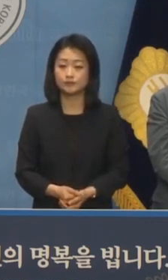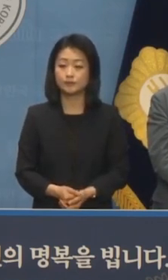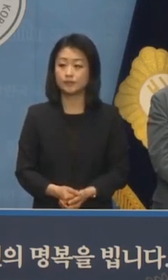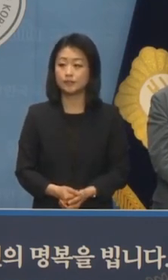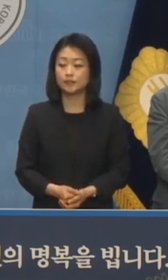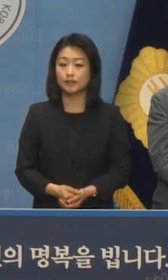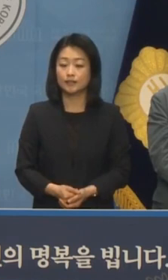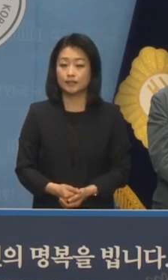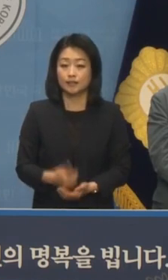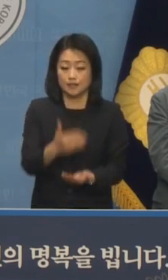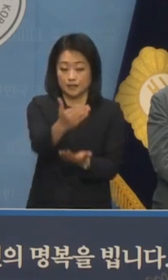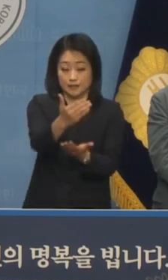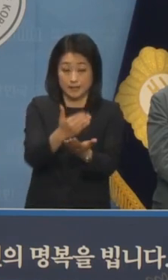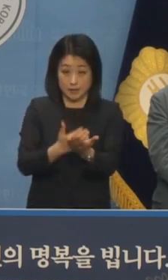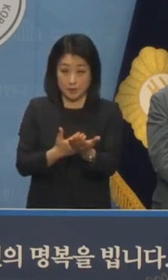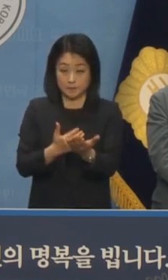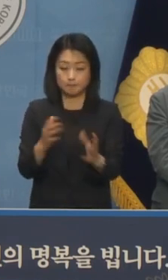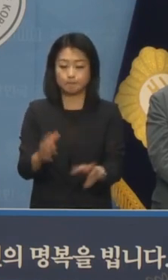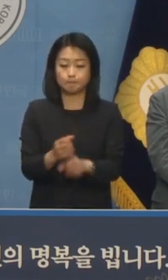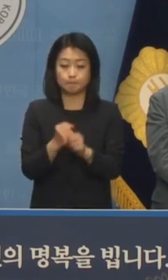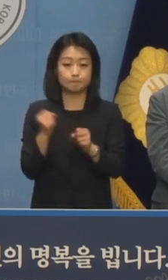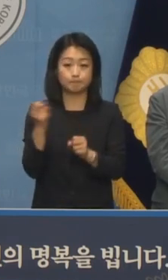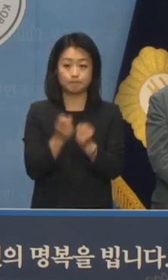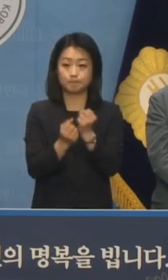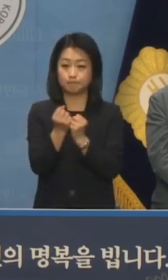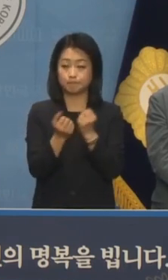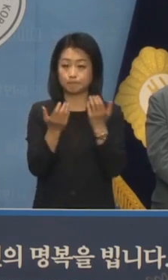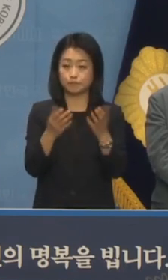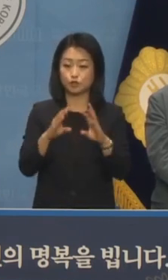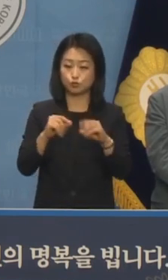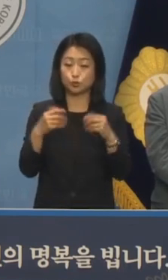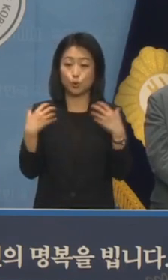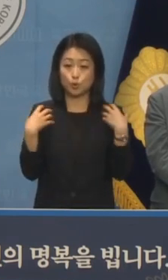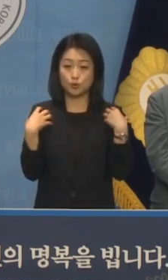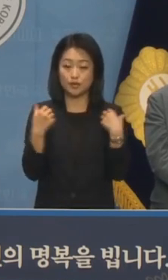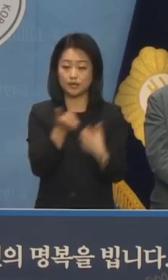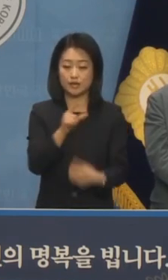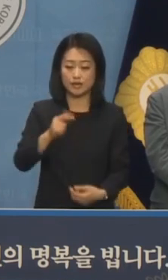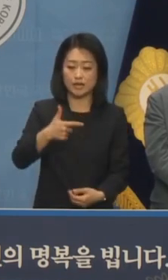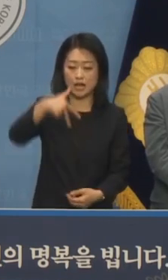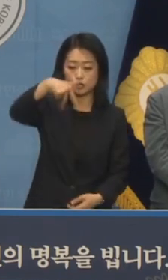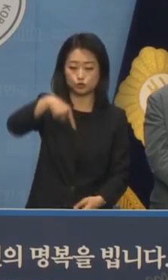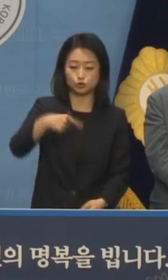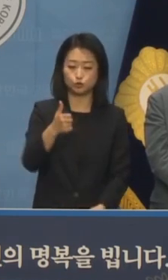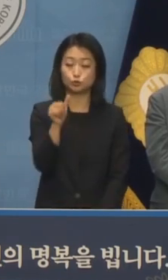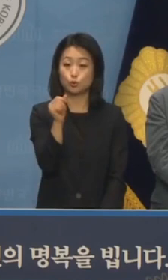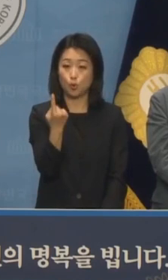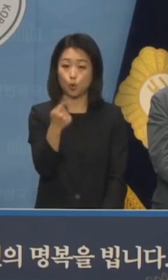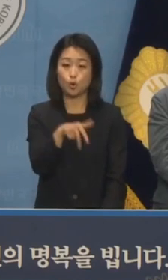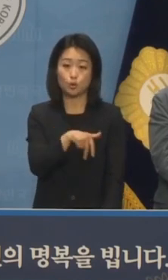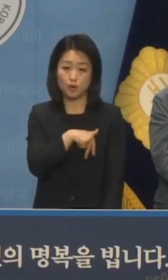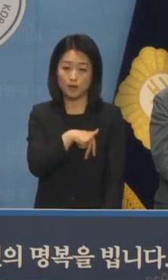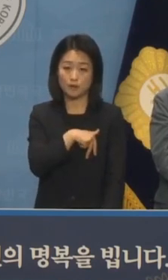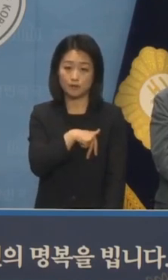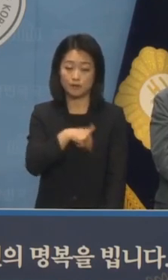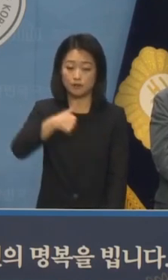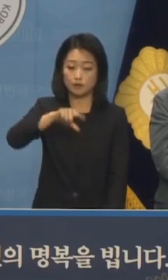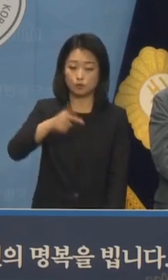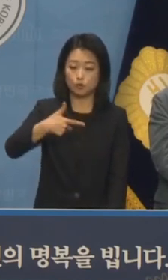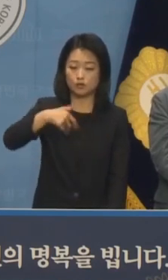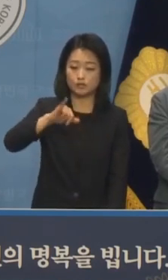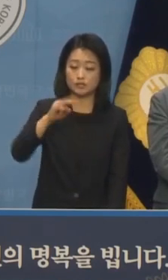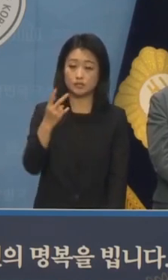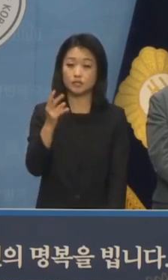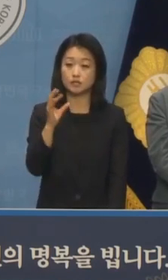저희들의 입장을 담은 기자회견문 낭독을 국토위 한준호 의원님과 권지용